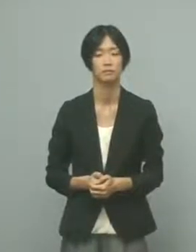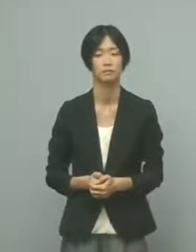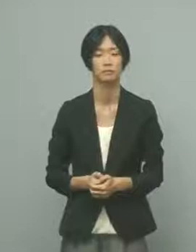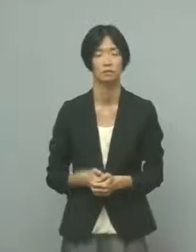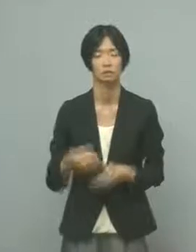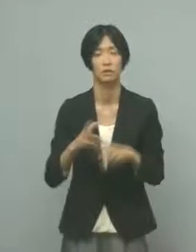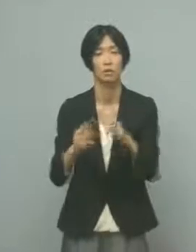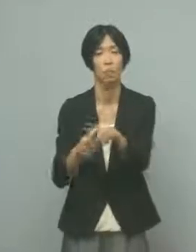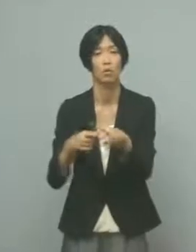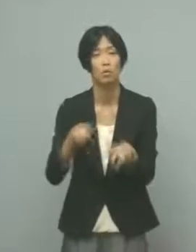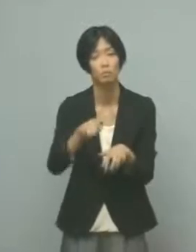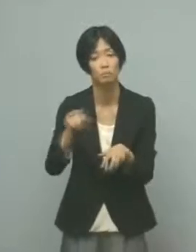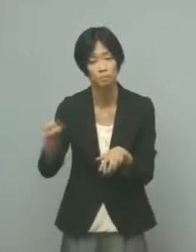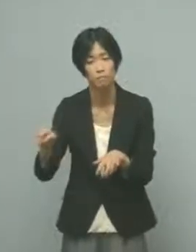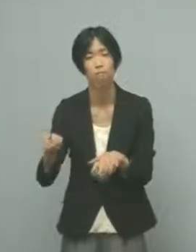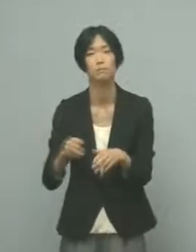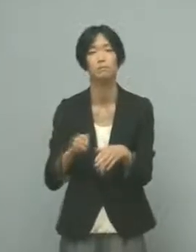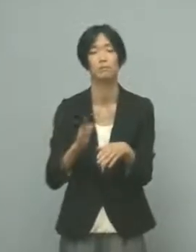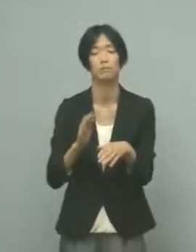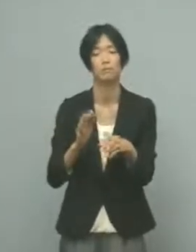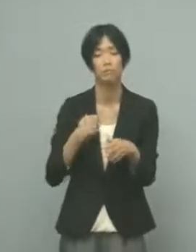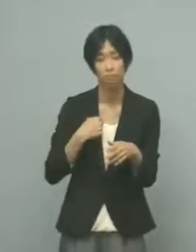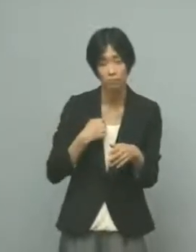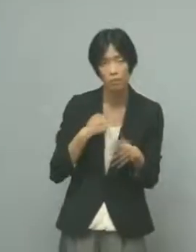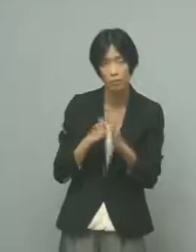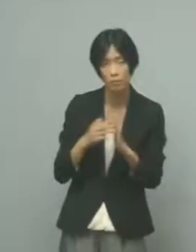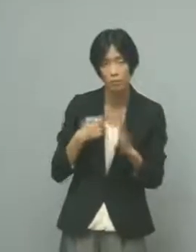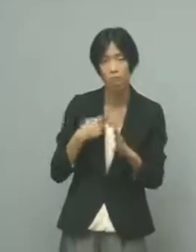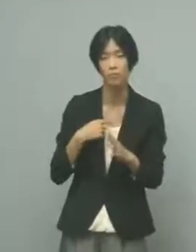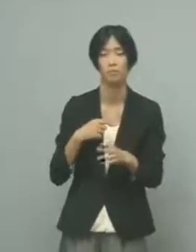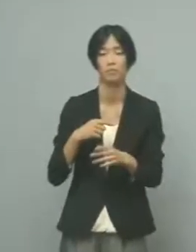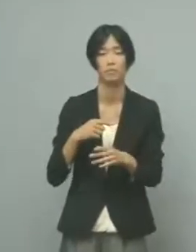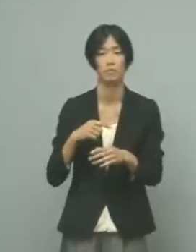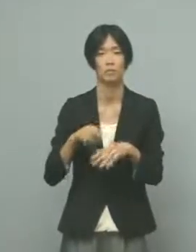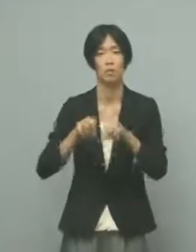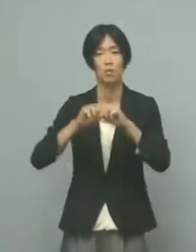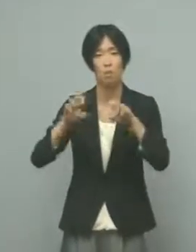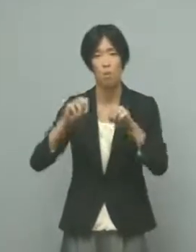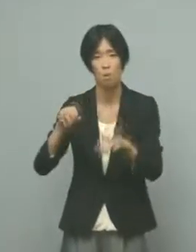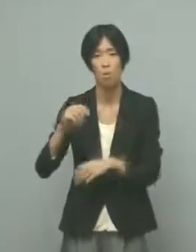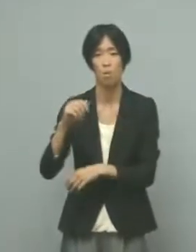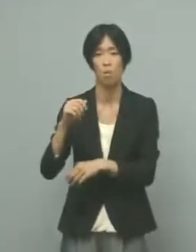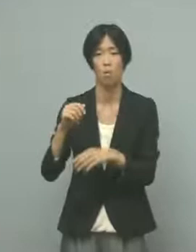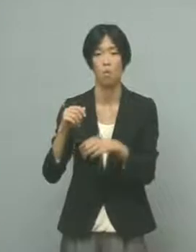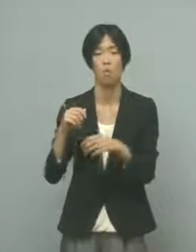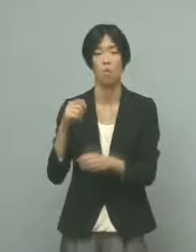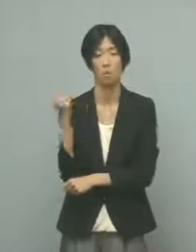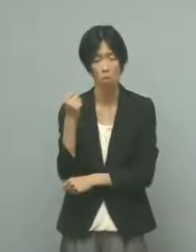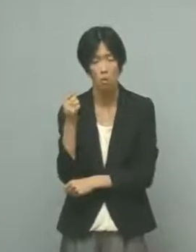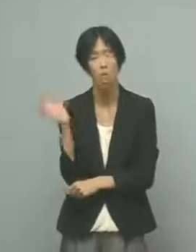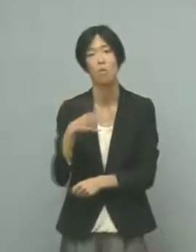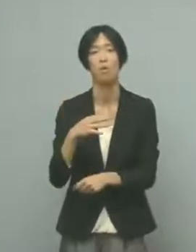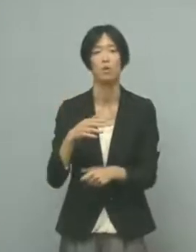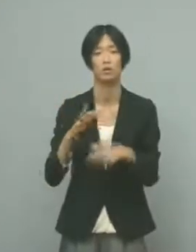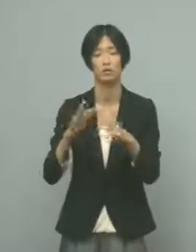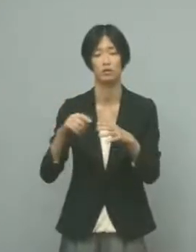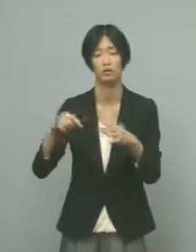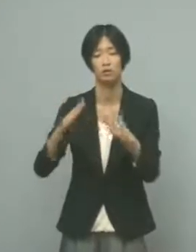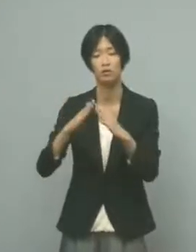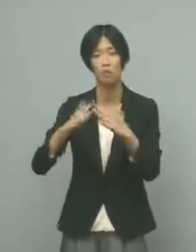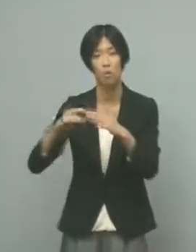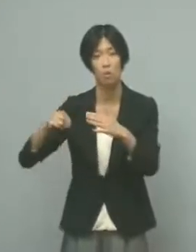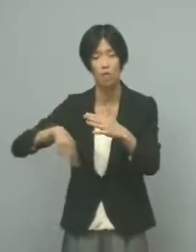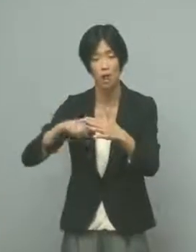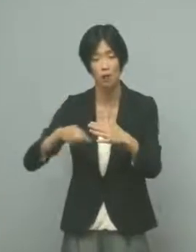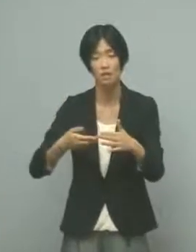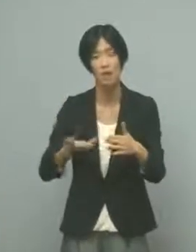各市町村、県や市町村の広報誌、また、町内の回覧板といったことも大いに